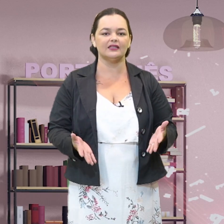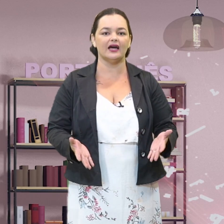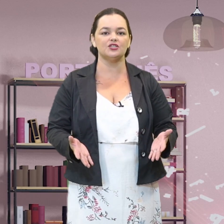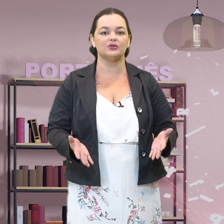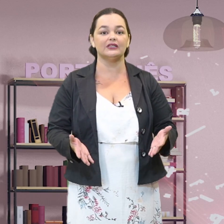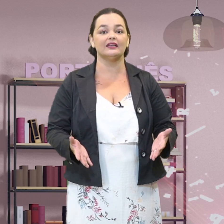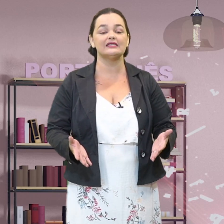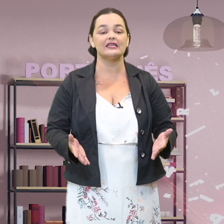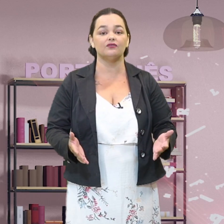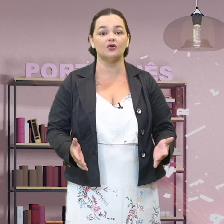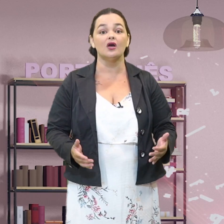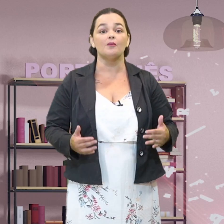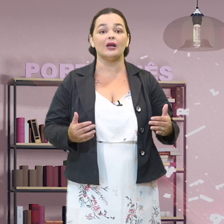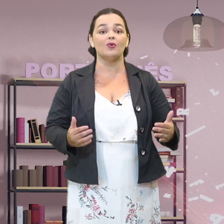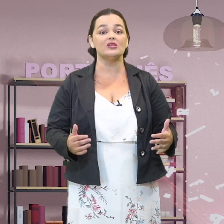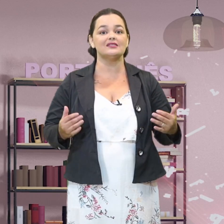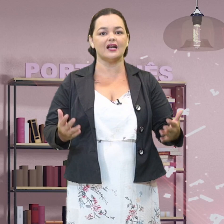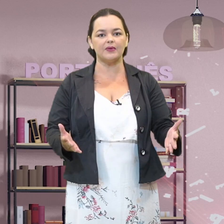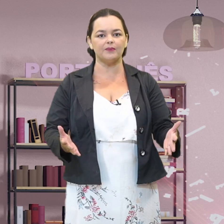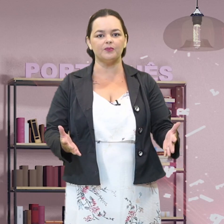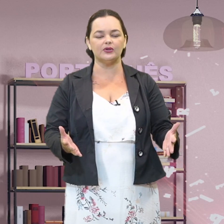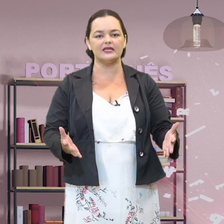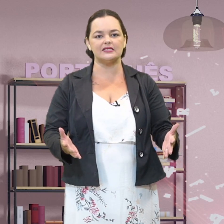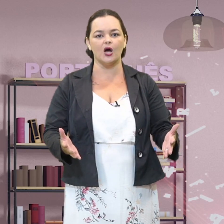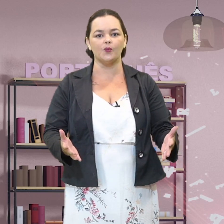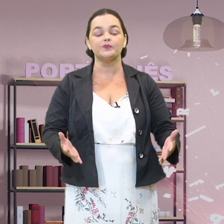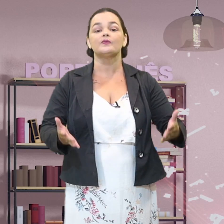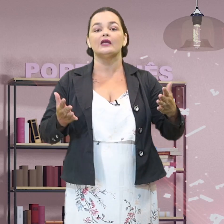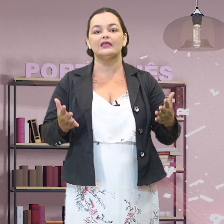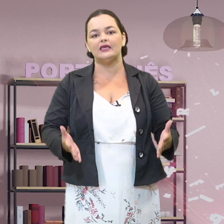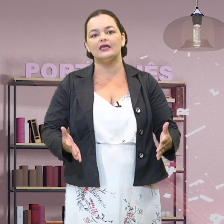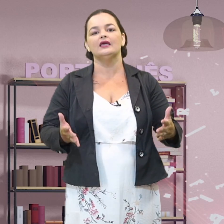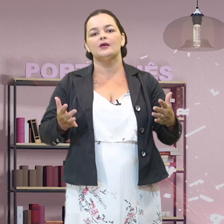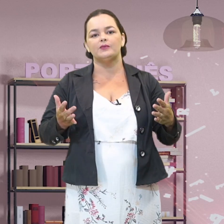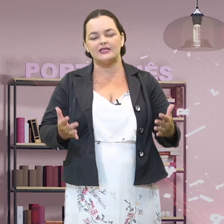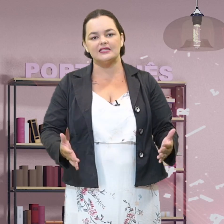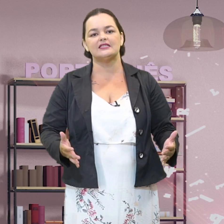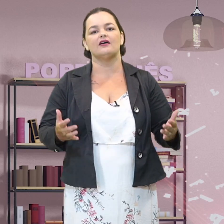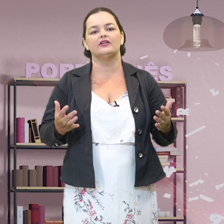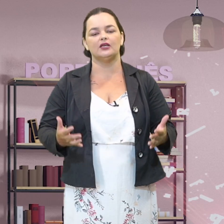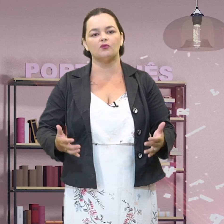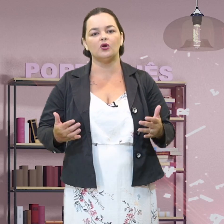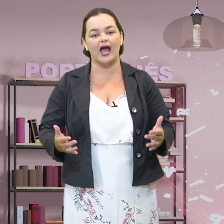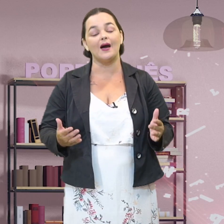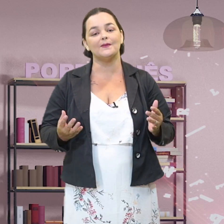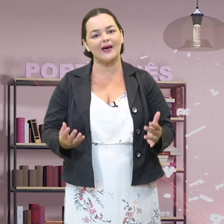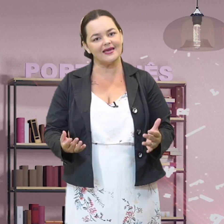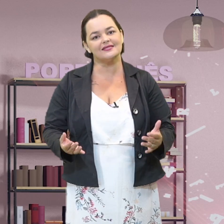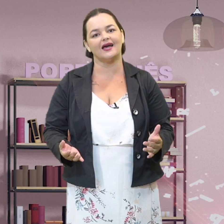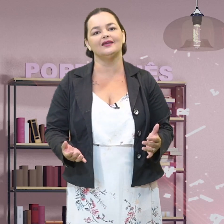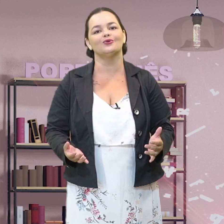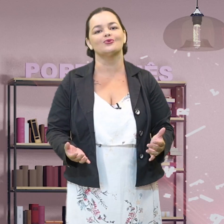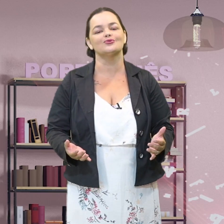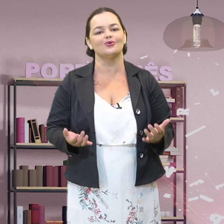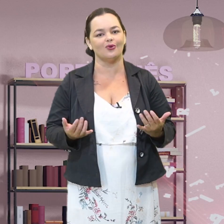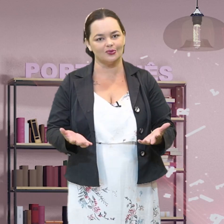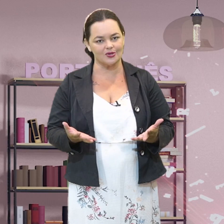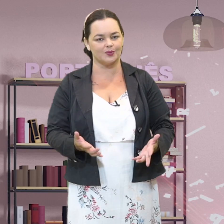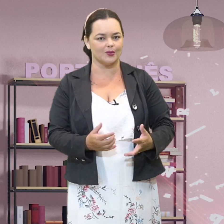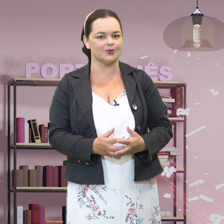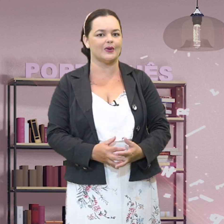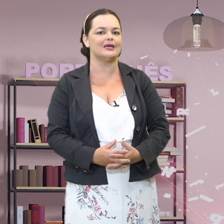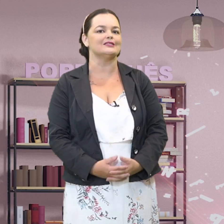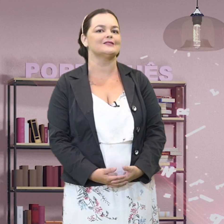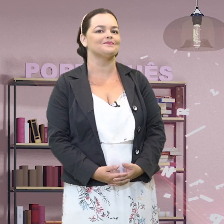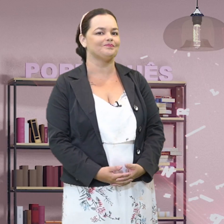moderna, a Semana da Arte Moderna serviu para mostrar para a população que precisava ter um olhar mais carinhoso com o